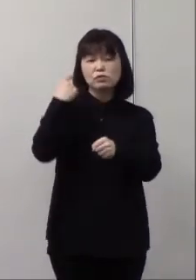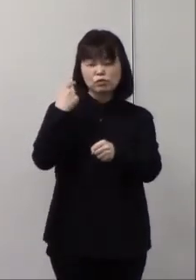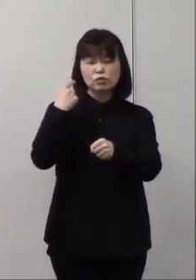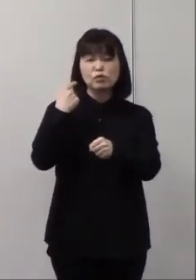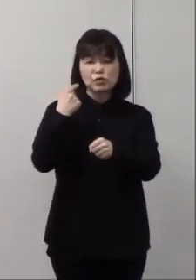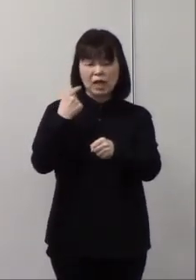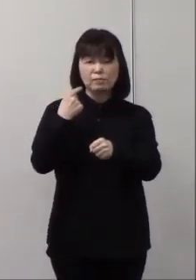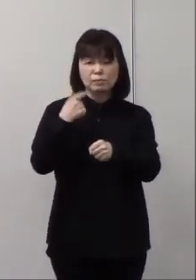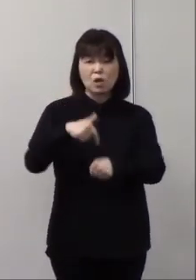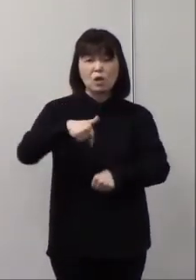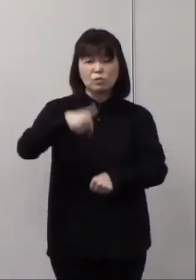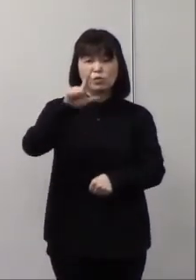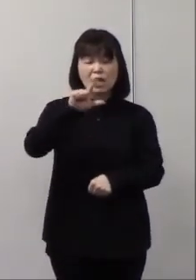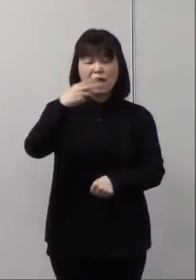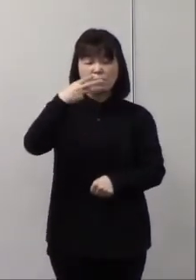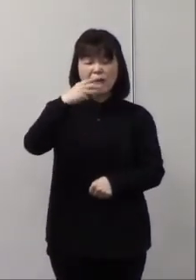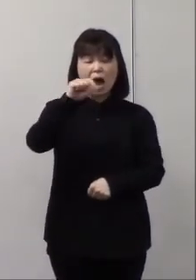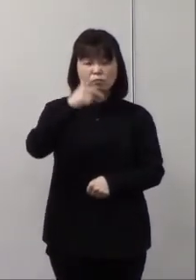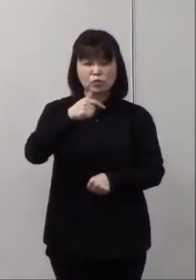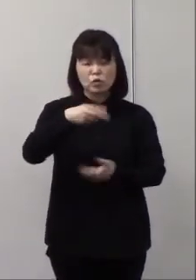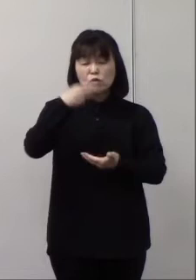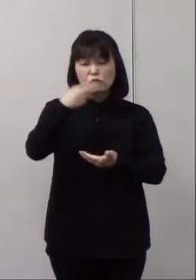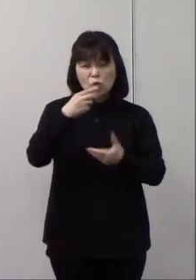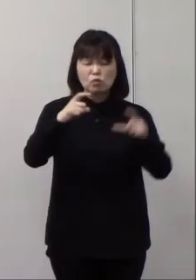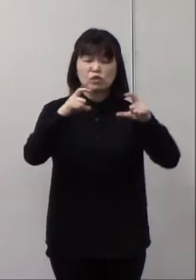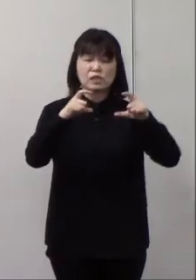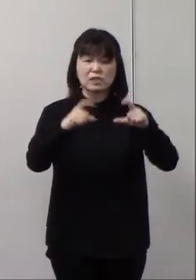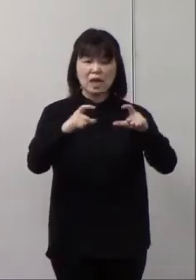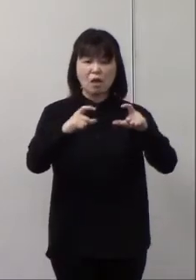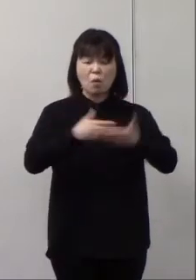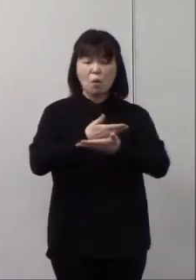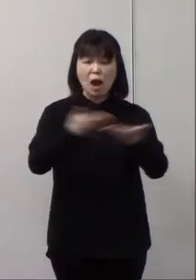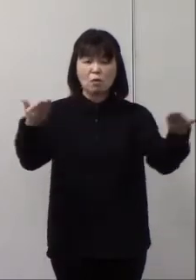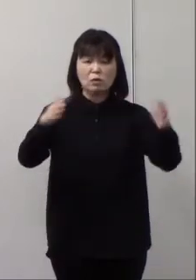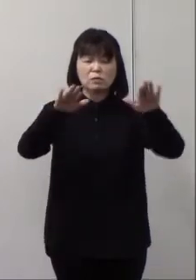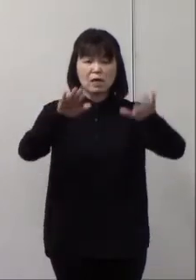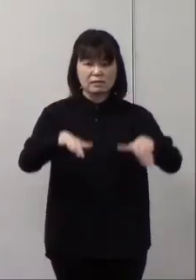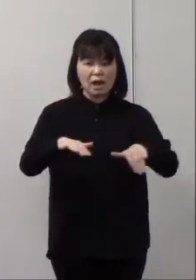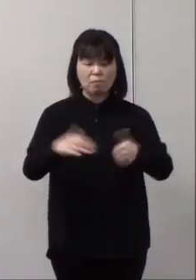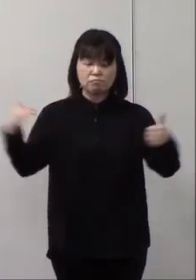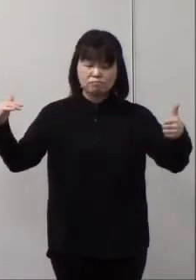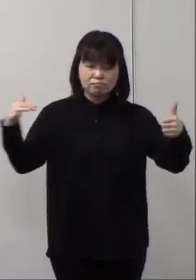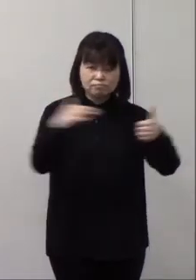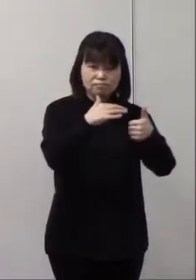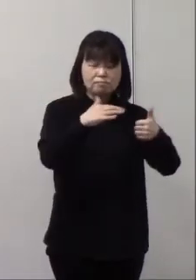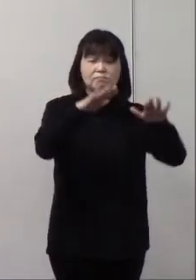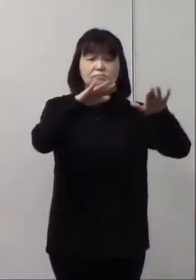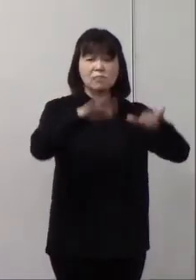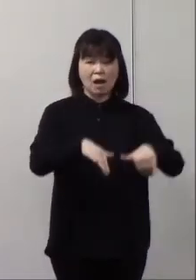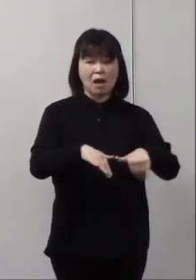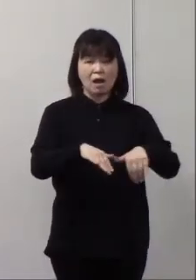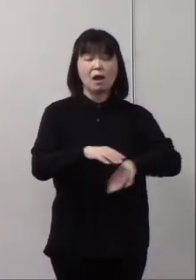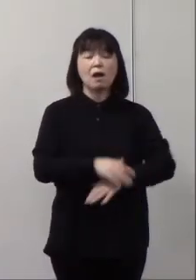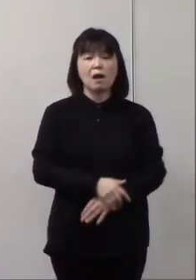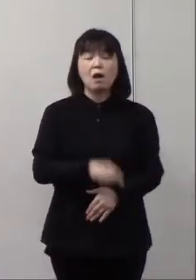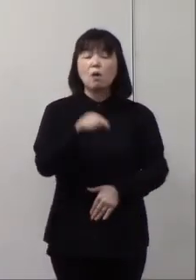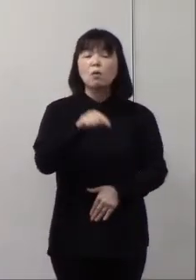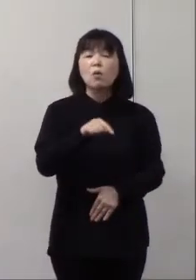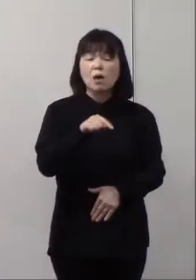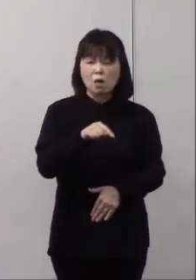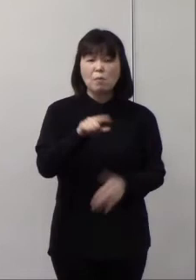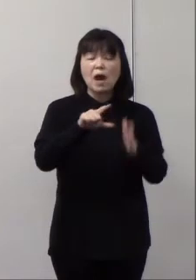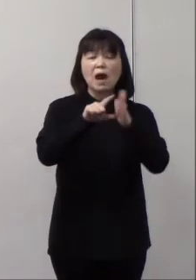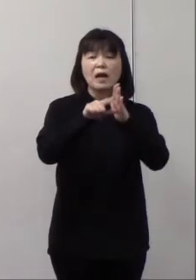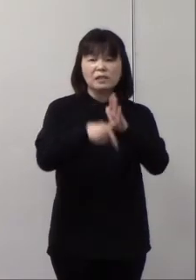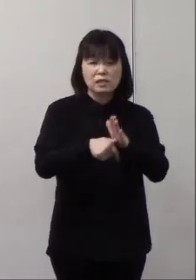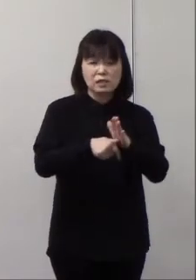行いたしました、まあ、大変な好評でございまして、それはただ、飲食の皆さんにだけということでございますけれ